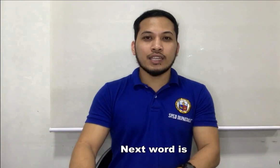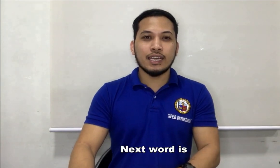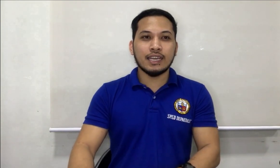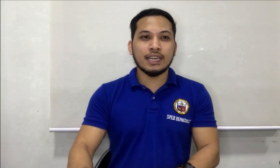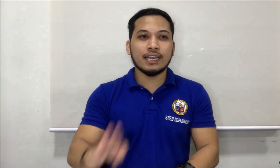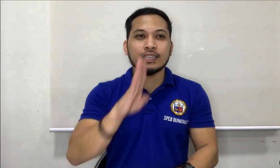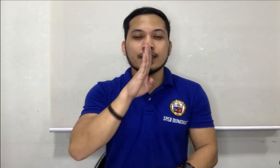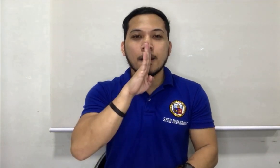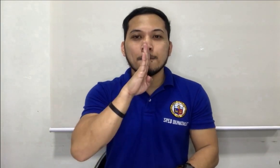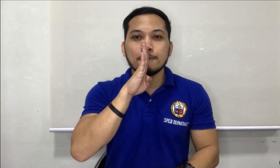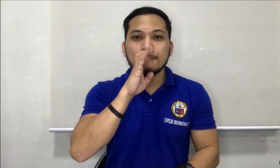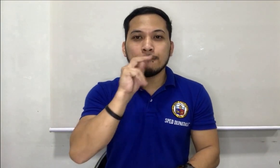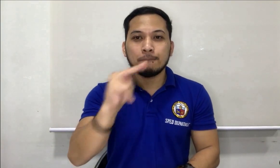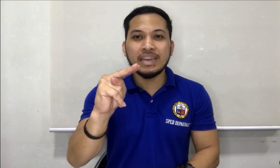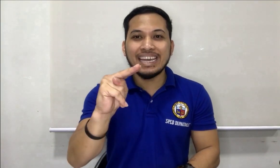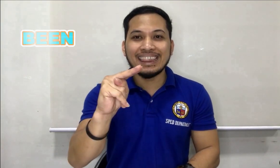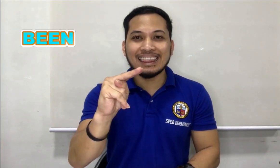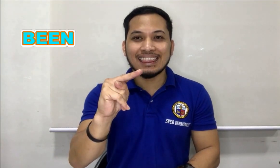Next word is been.